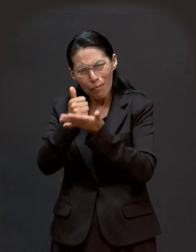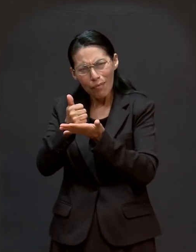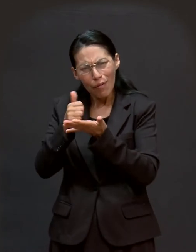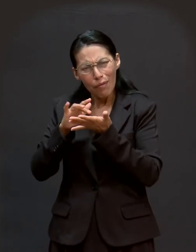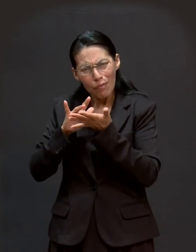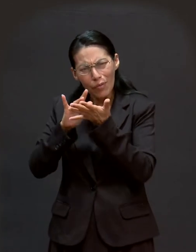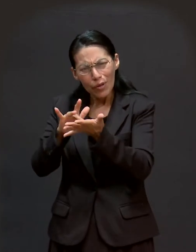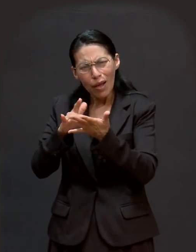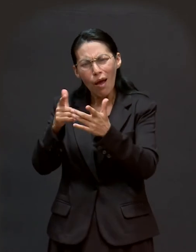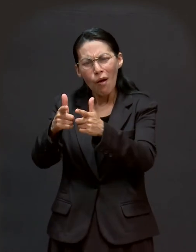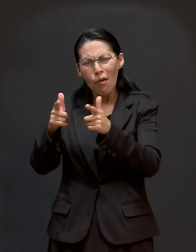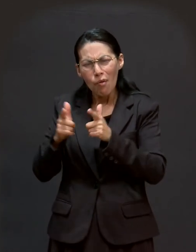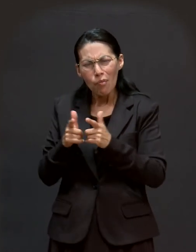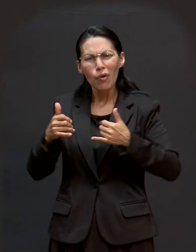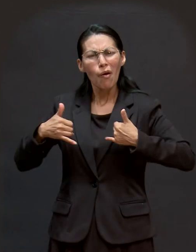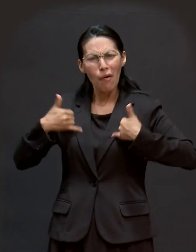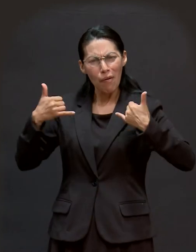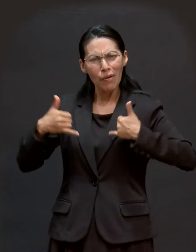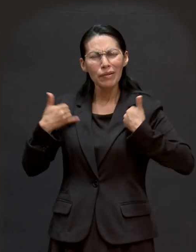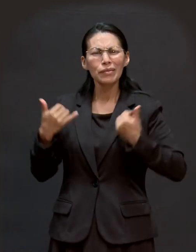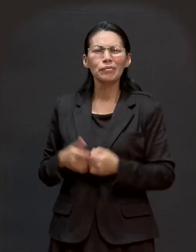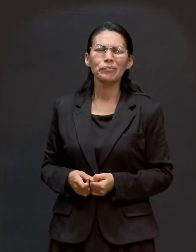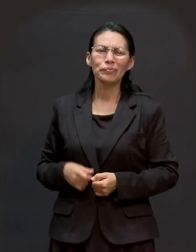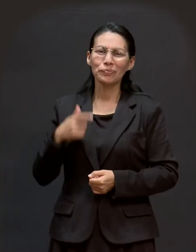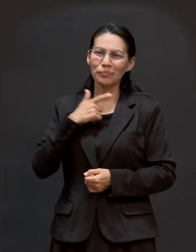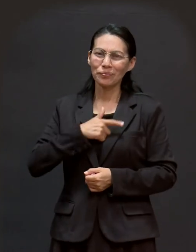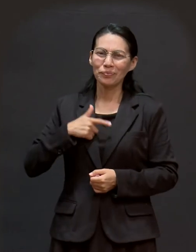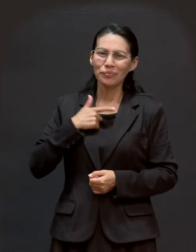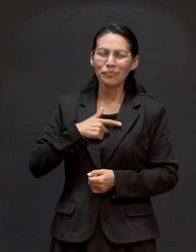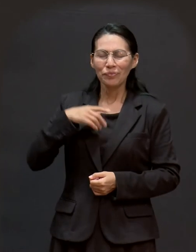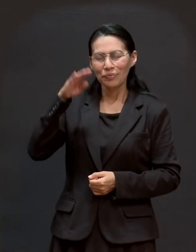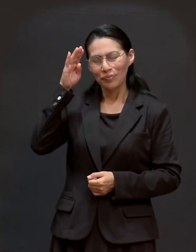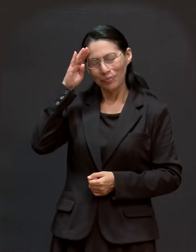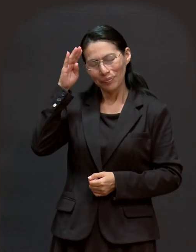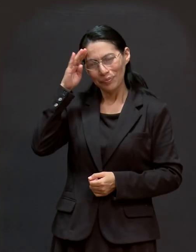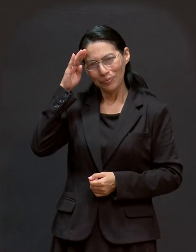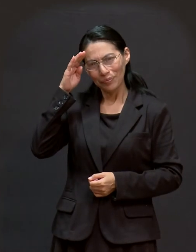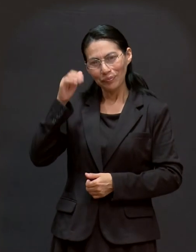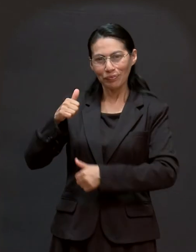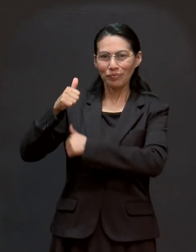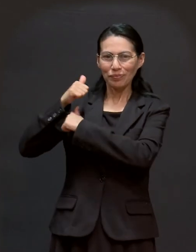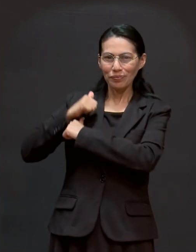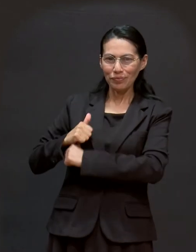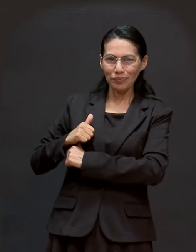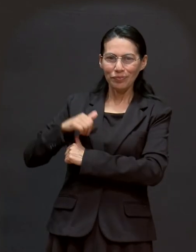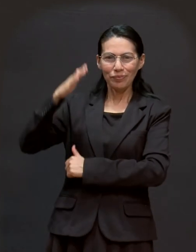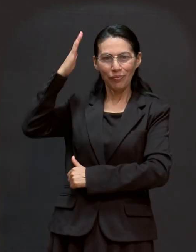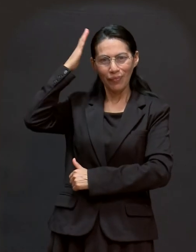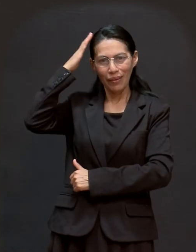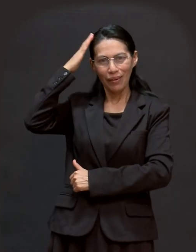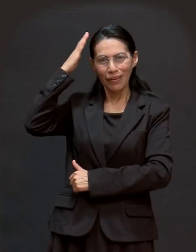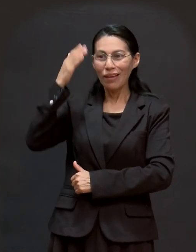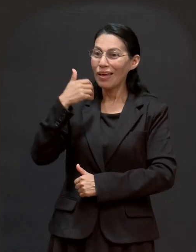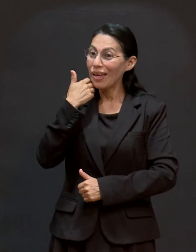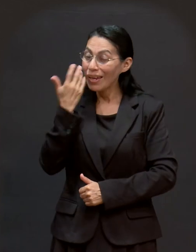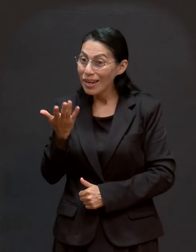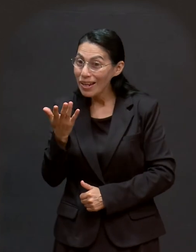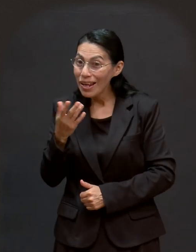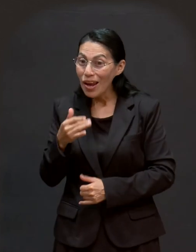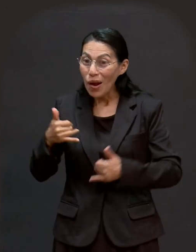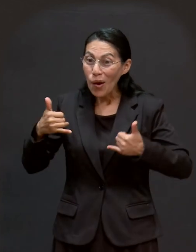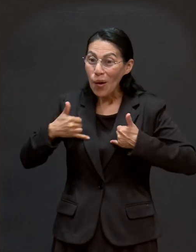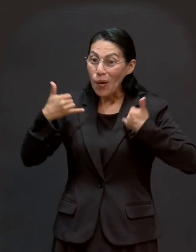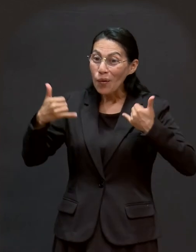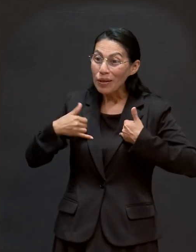iniciativa es justamente para favorecer a estos grupos de jóvenes y me encanta pensar una cosa y gente de estos lugares